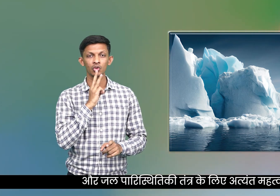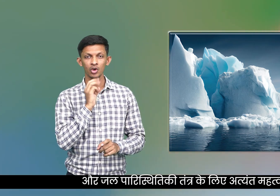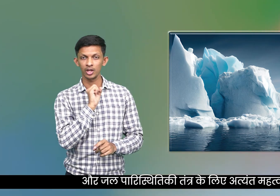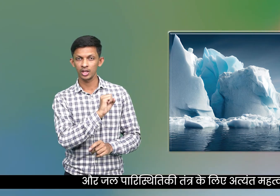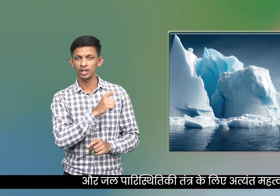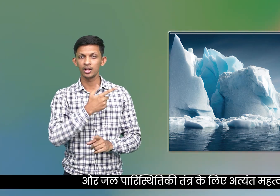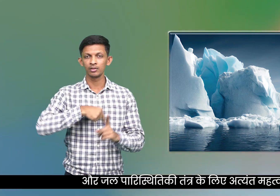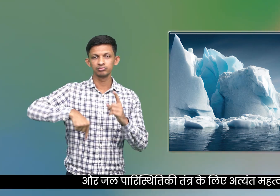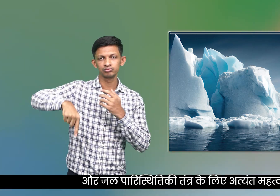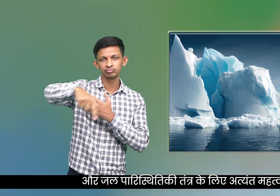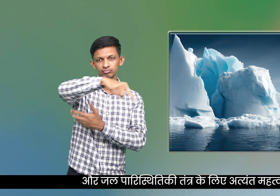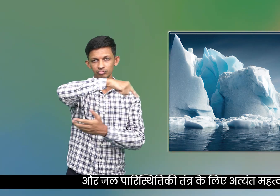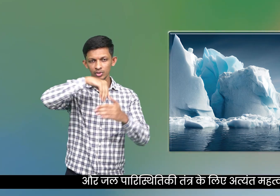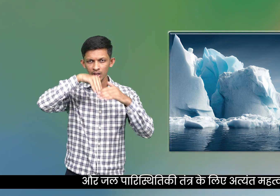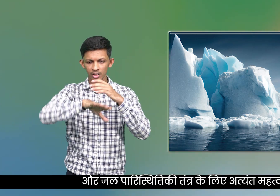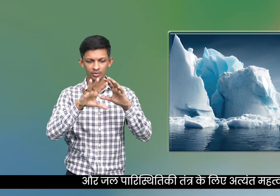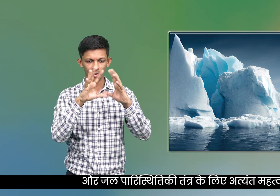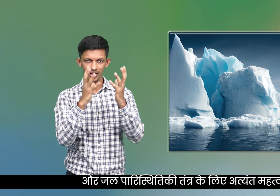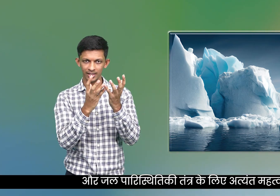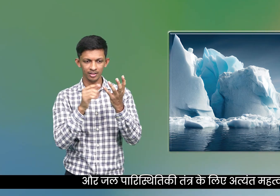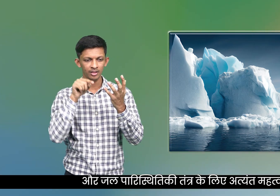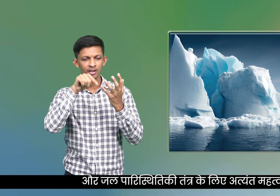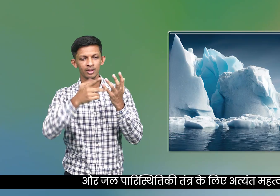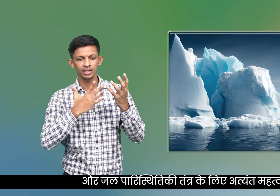पारिस्थितिकी तंत्र के लिए अत्यंत महत्वपूर्ण है।